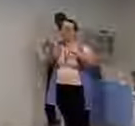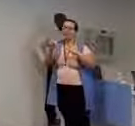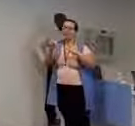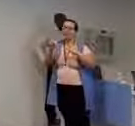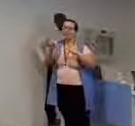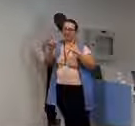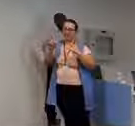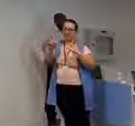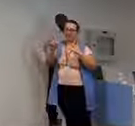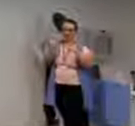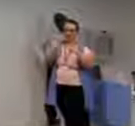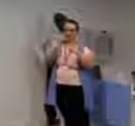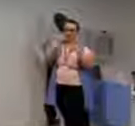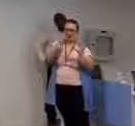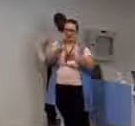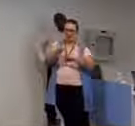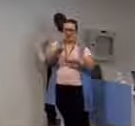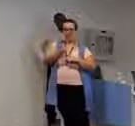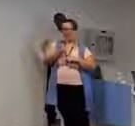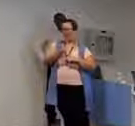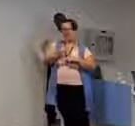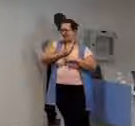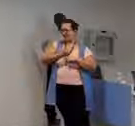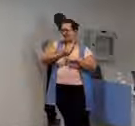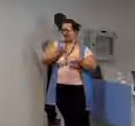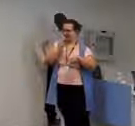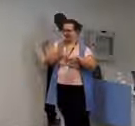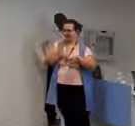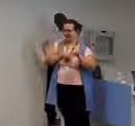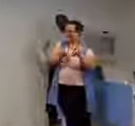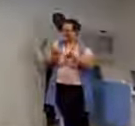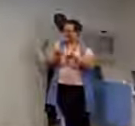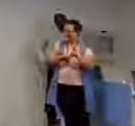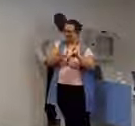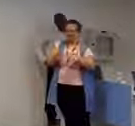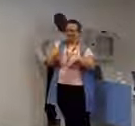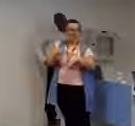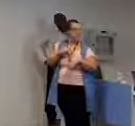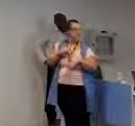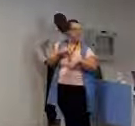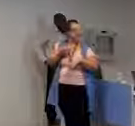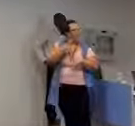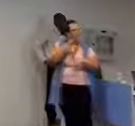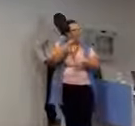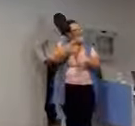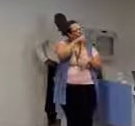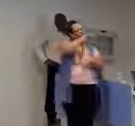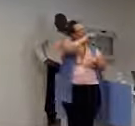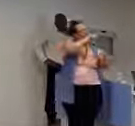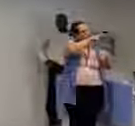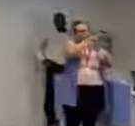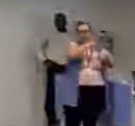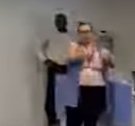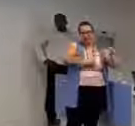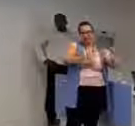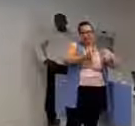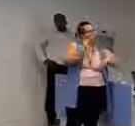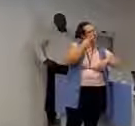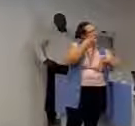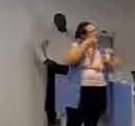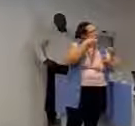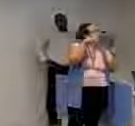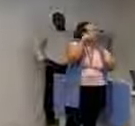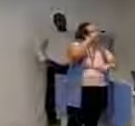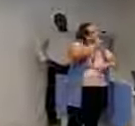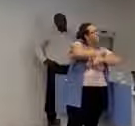colisões. Mas em algum momento eu tenho que checar o funcionamento do estampo para verificar se não existem